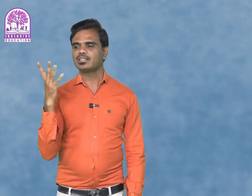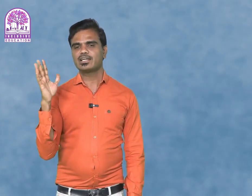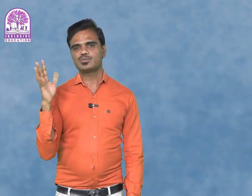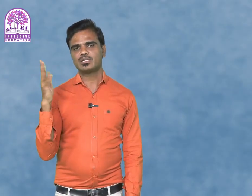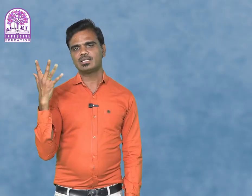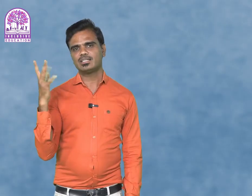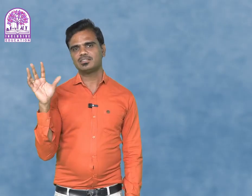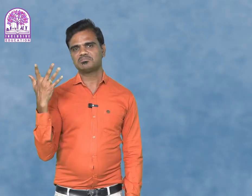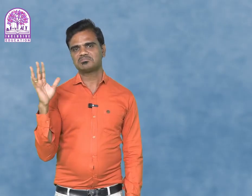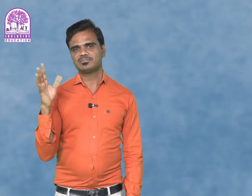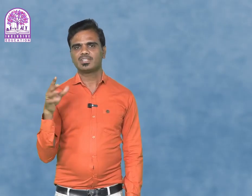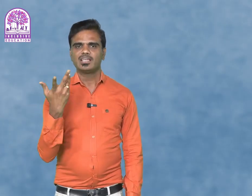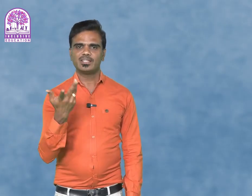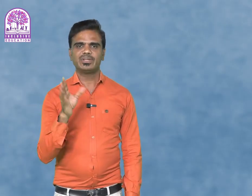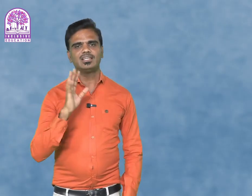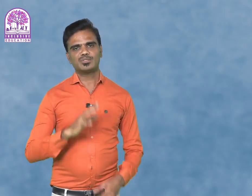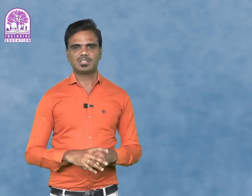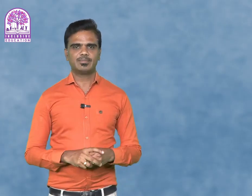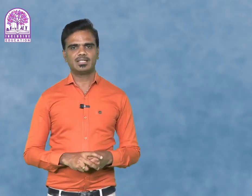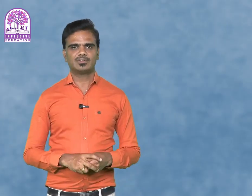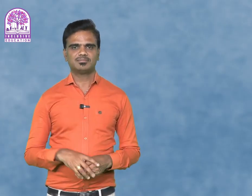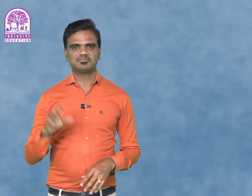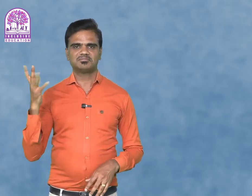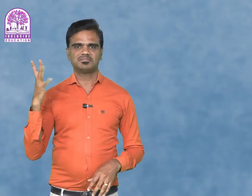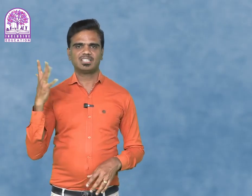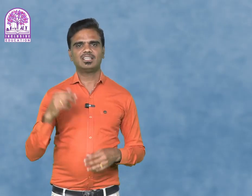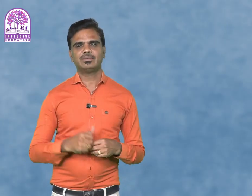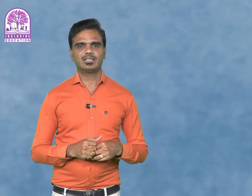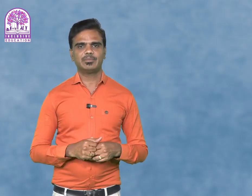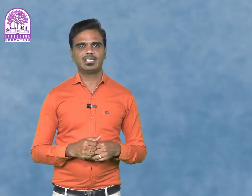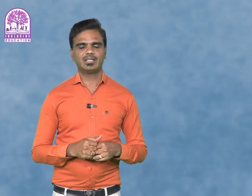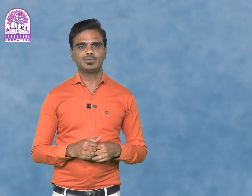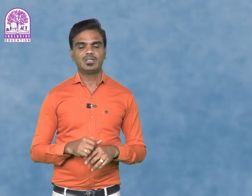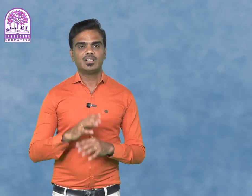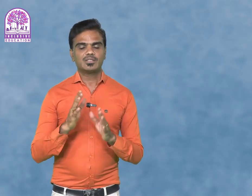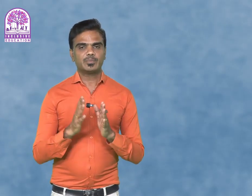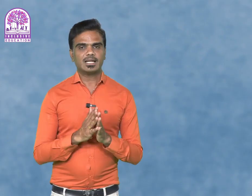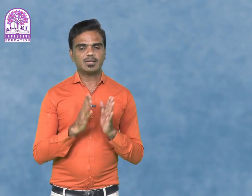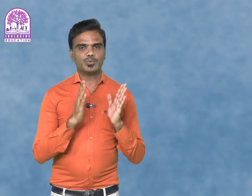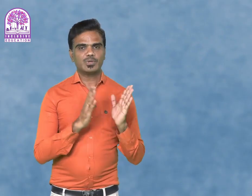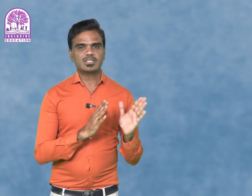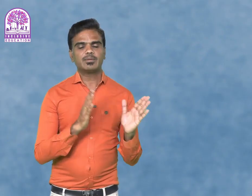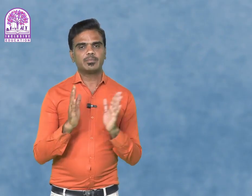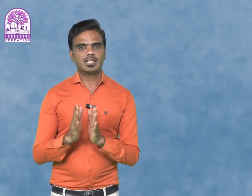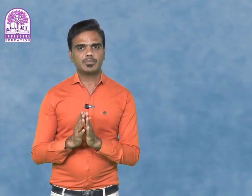என்ன சொல்கிறேன் பார்த்தீங்களா? ஏதோ இல்லைன்னு சொல்கிறேன் அப்படின்னு அர்த்தம். இல்லை அப்படிங்கிற மாதிரி மீனிங் ஆகிடும். ஸோ இப்போ ஒவ்வொரு சைன் நம்ம